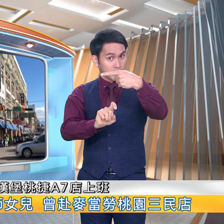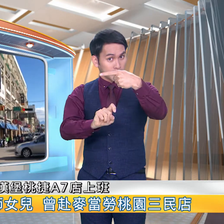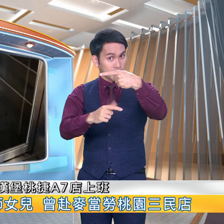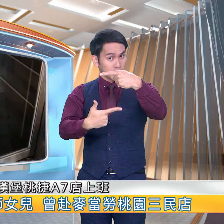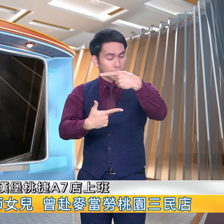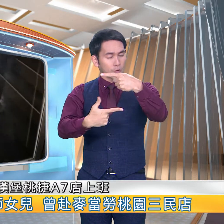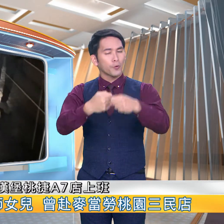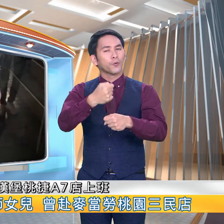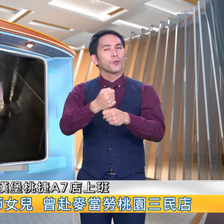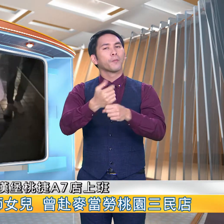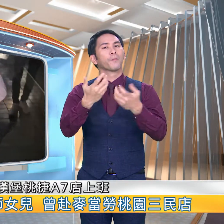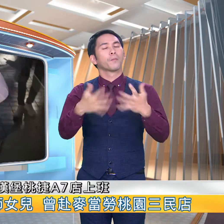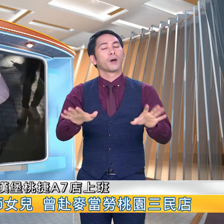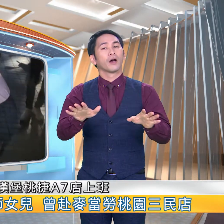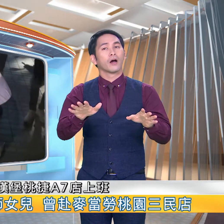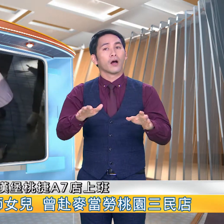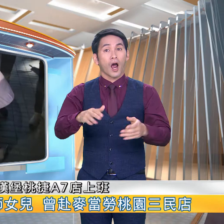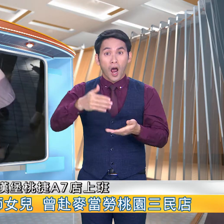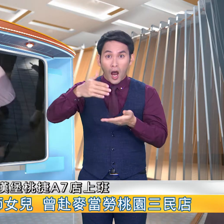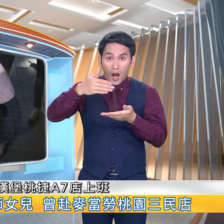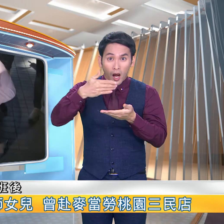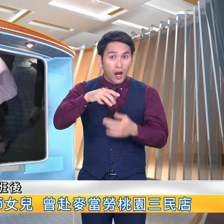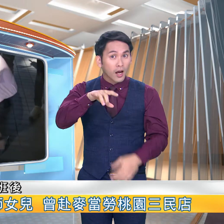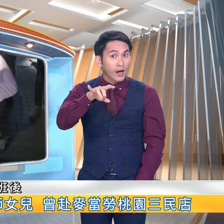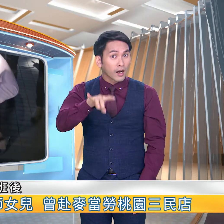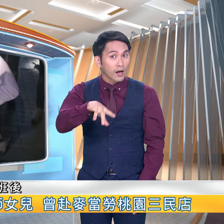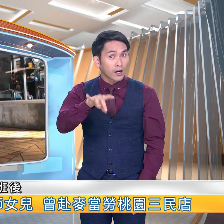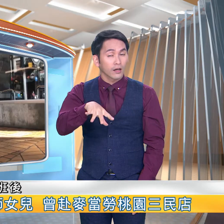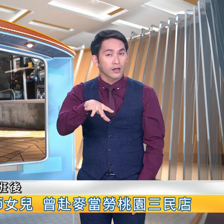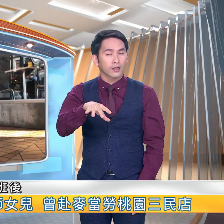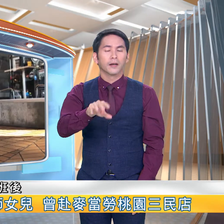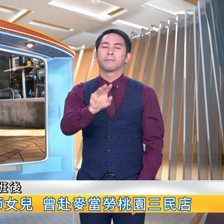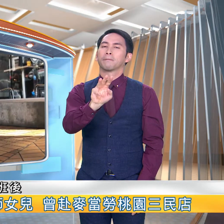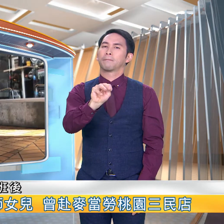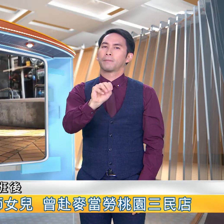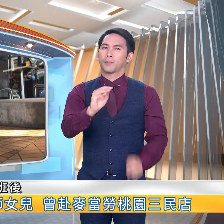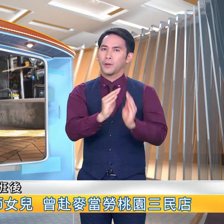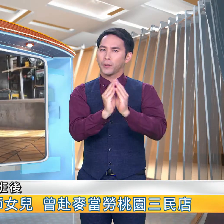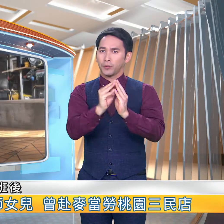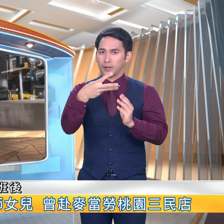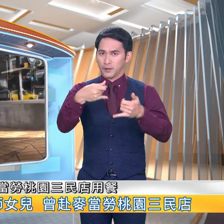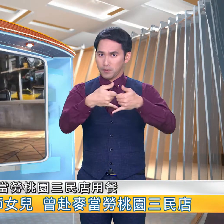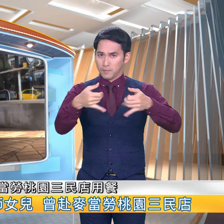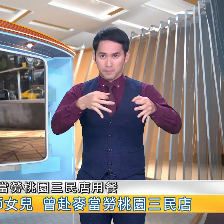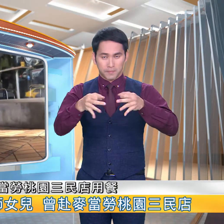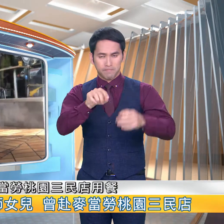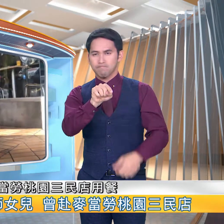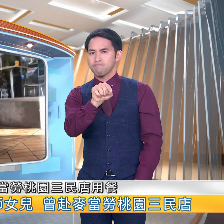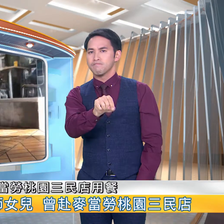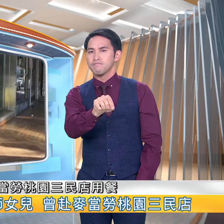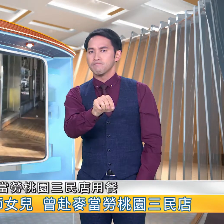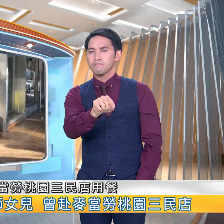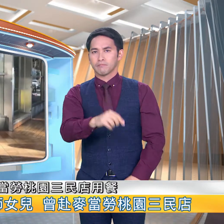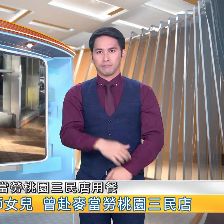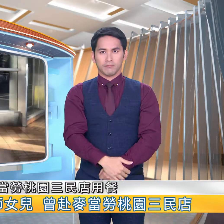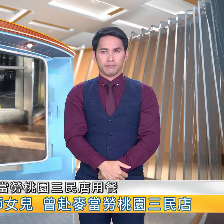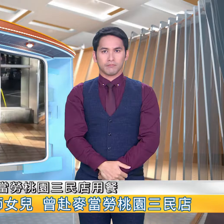店上班，1月16号下班之后也曾经跑到麦当劳桃园三明店来用